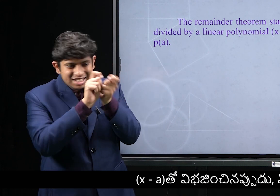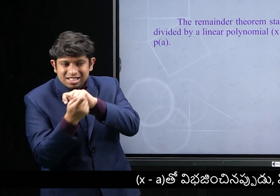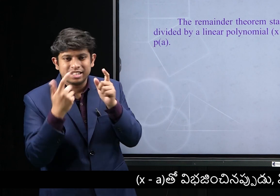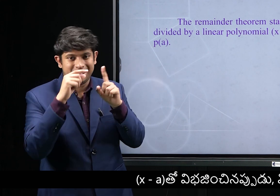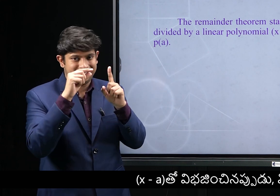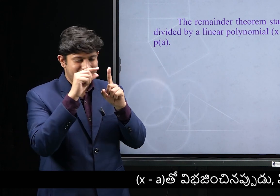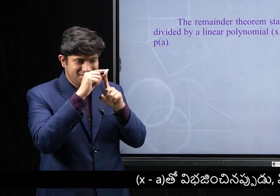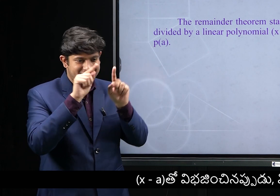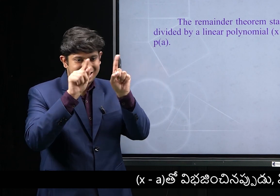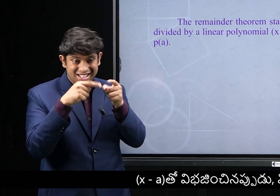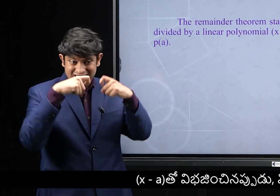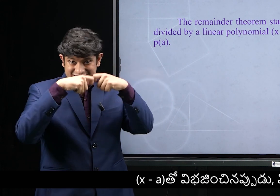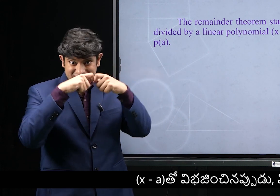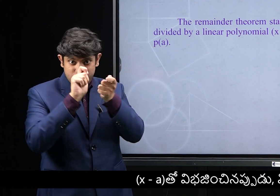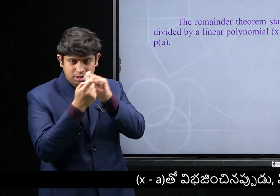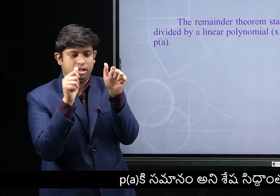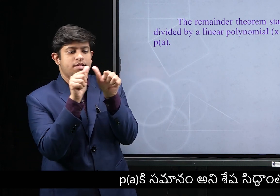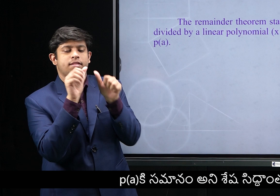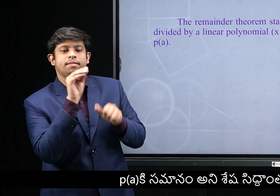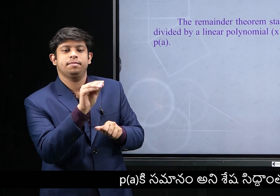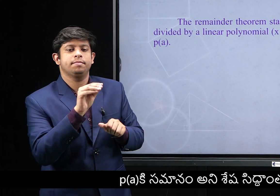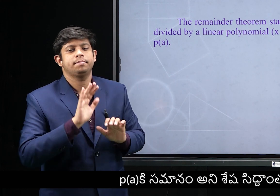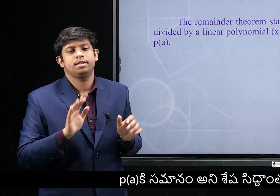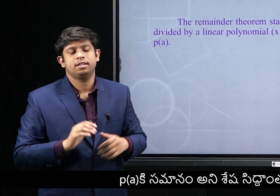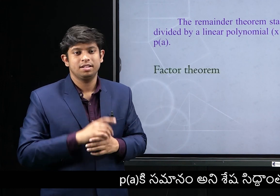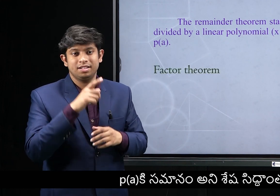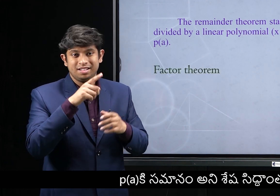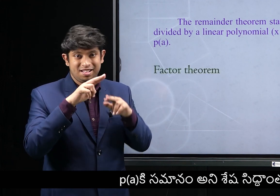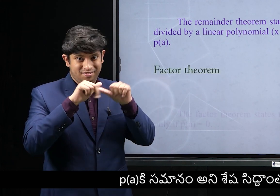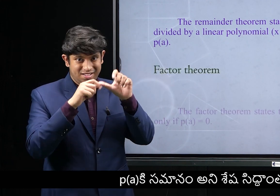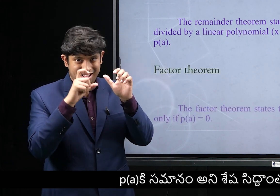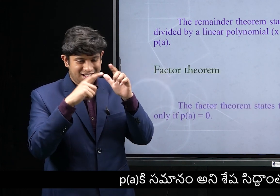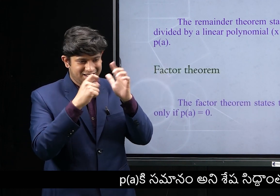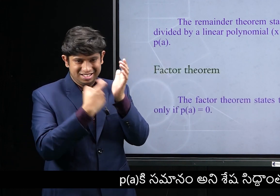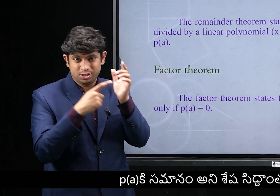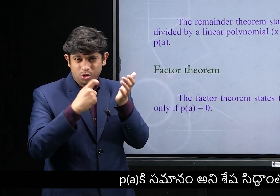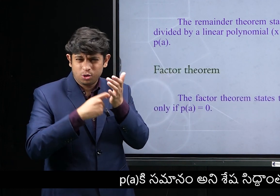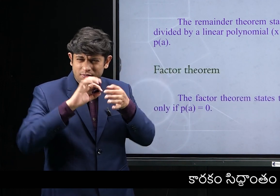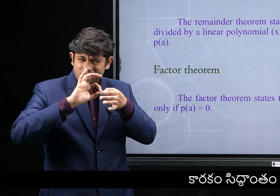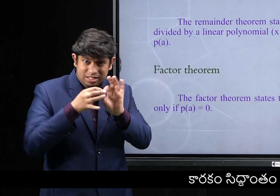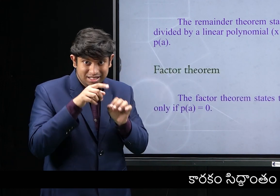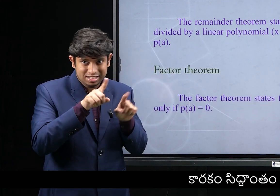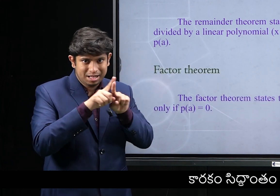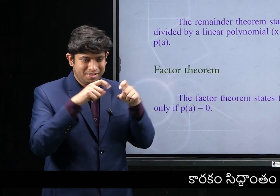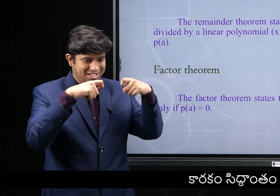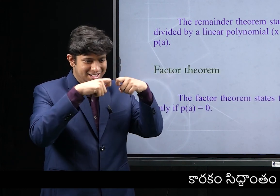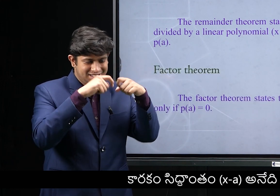x-aతో విభజించినప్పుడు మిగిలినది paకి సమానమని శేష సిద్ధాంతం పేర్కొంది. కారకం సిద్ధాంతం.